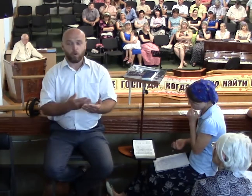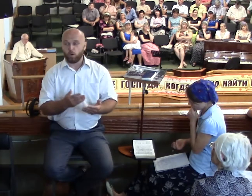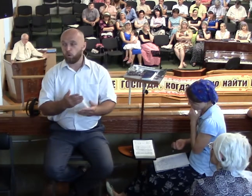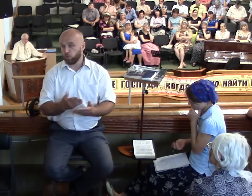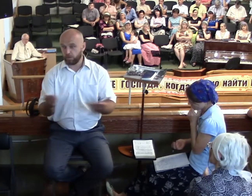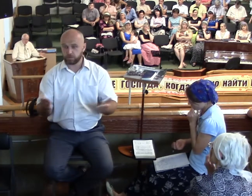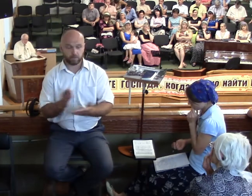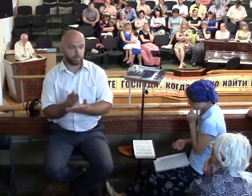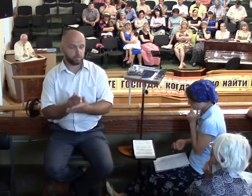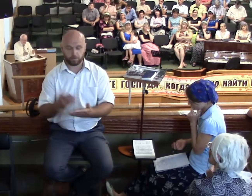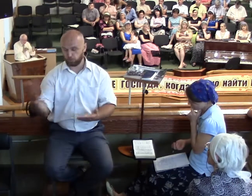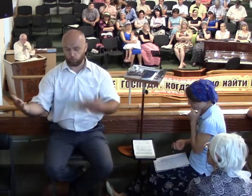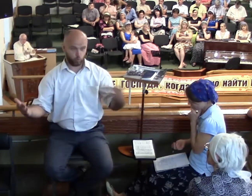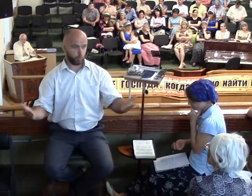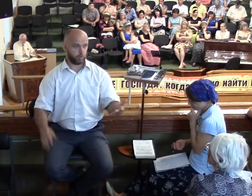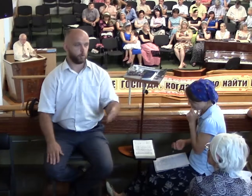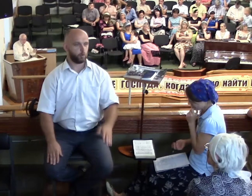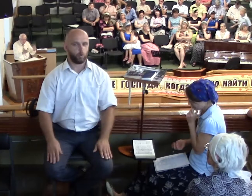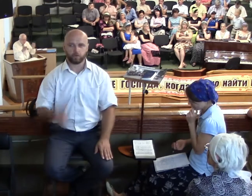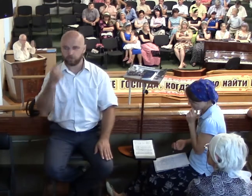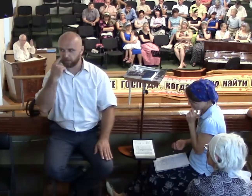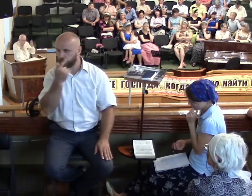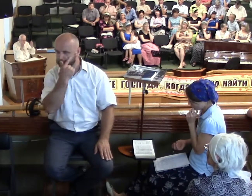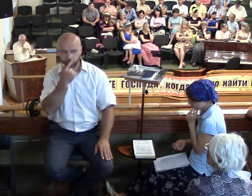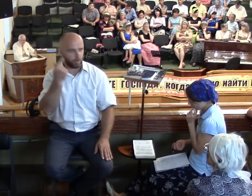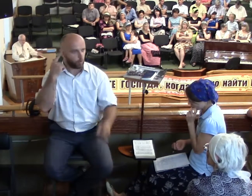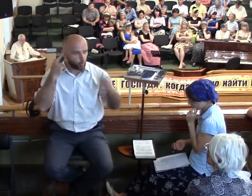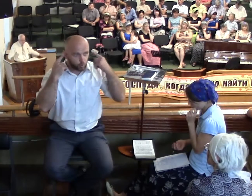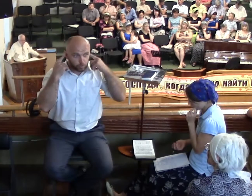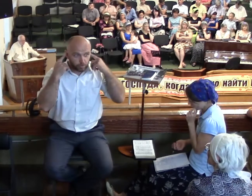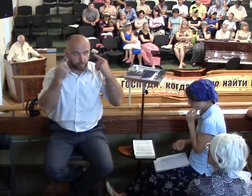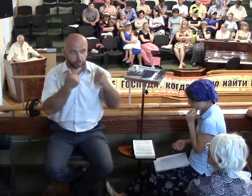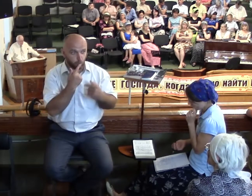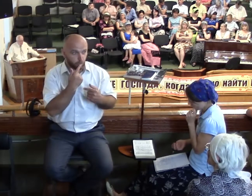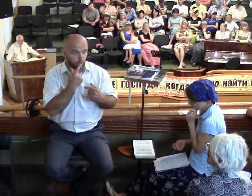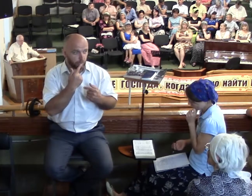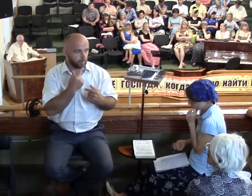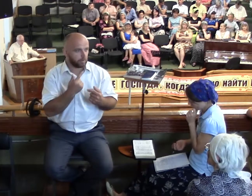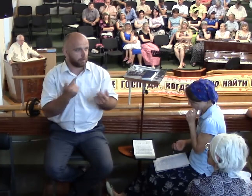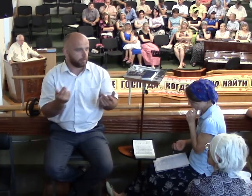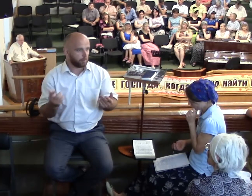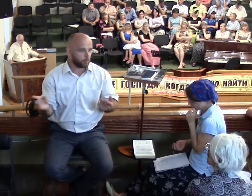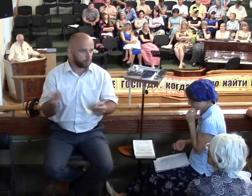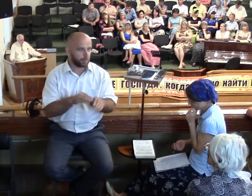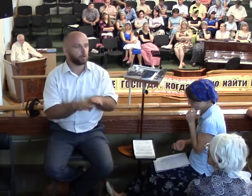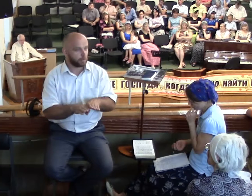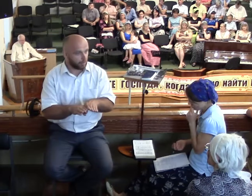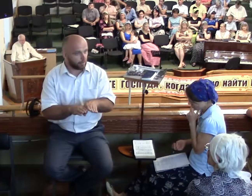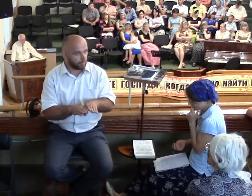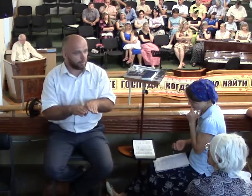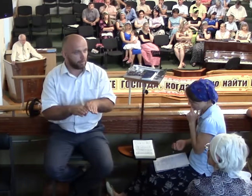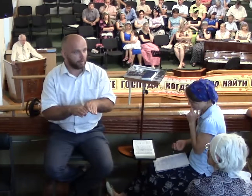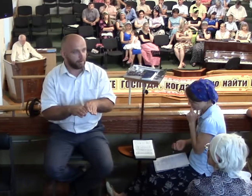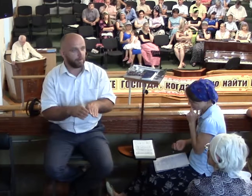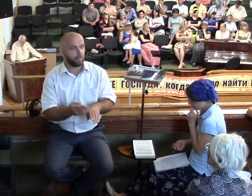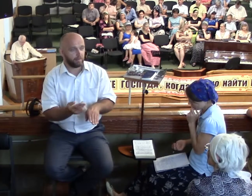ноги бегает, а чтобы человек был полезным, чтобы человек пригодился специалистом в какой-то области. Столько нужно